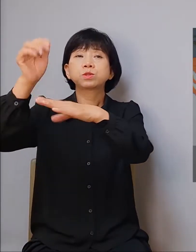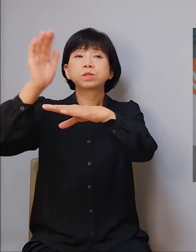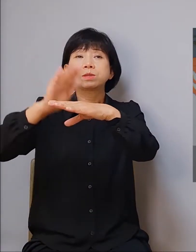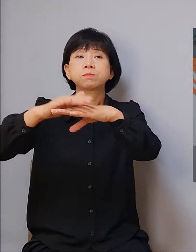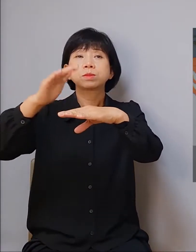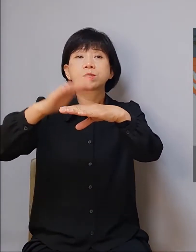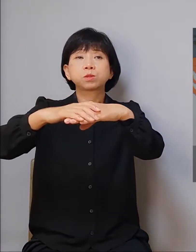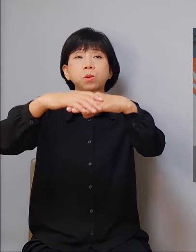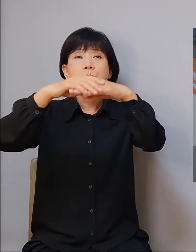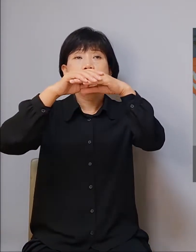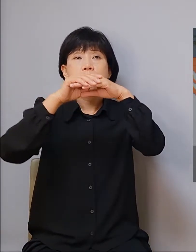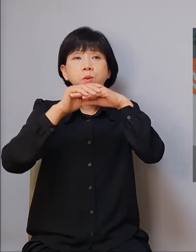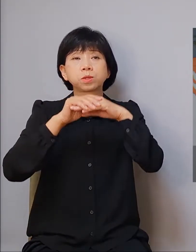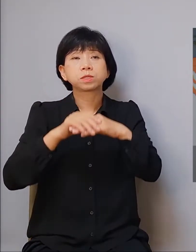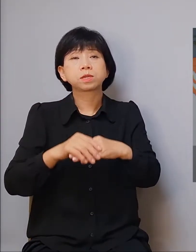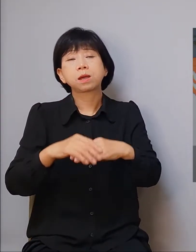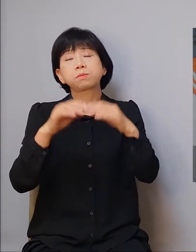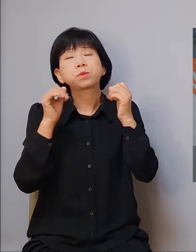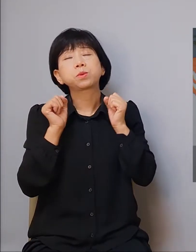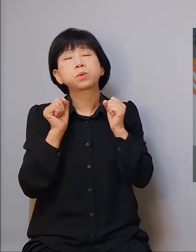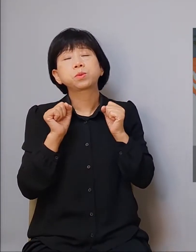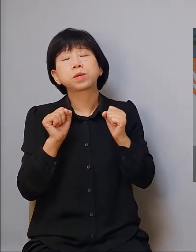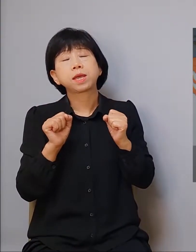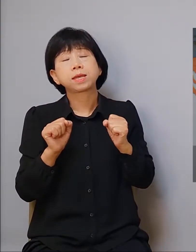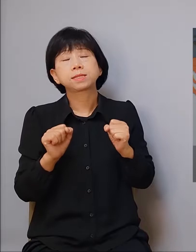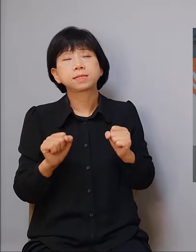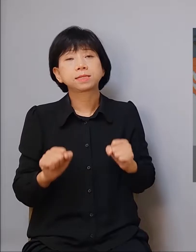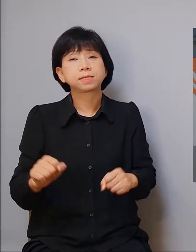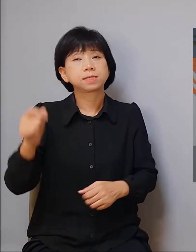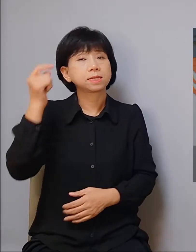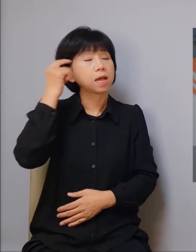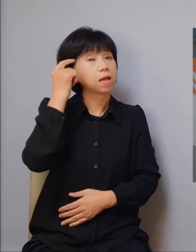내세요 주님이 손잡고